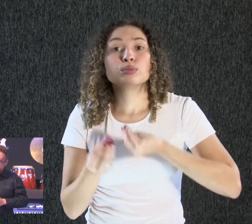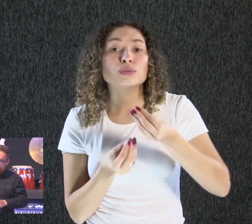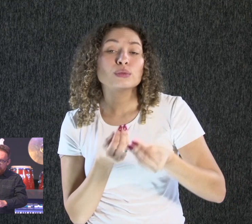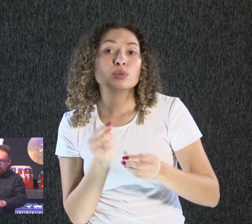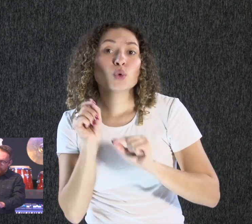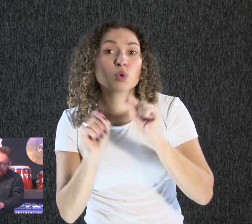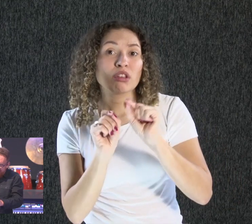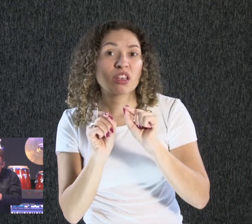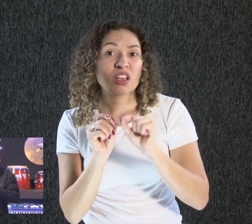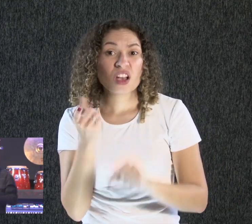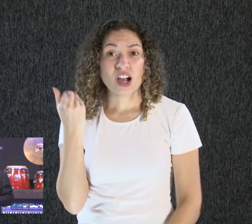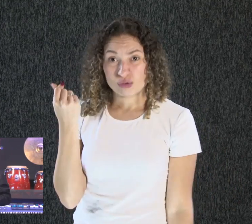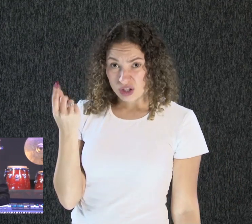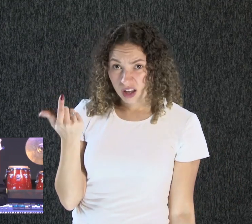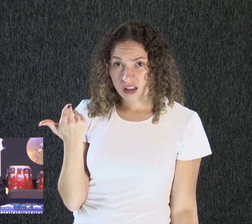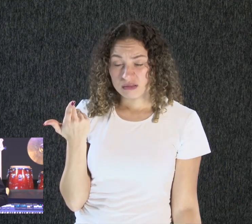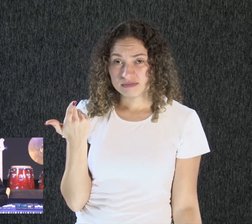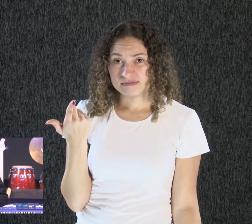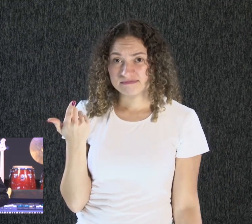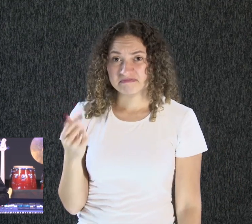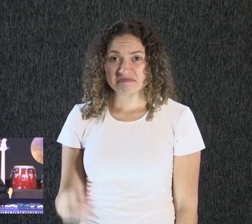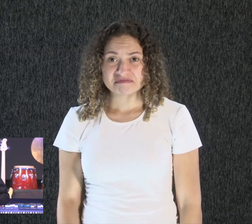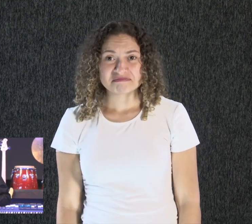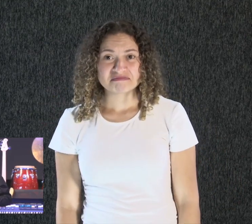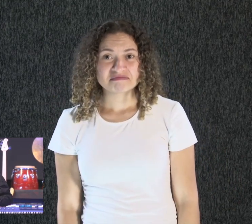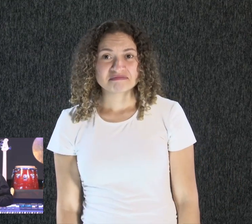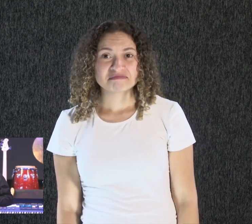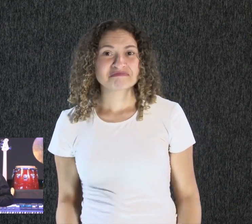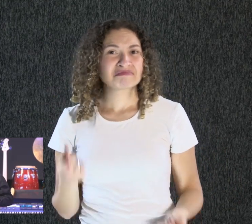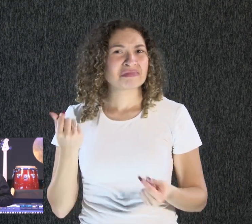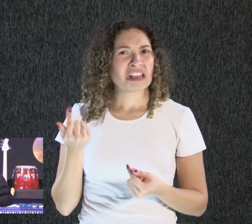Hein? O que é que te dá segurança hoje? É o dinheiro?